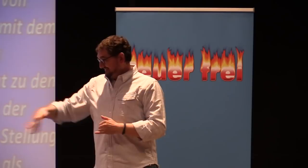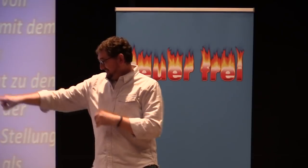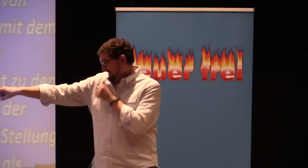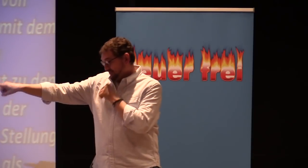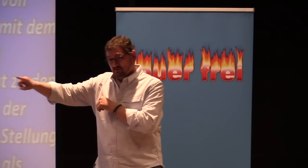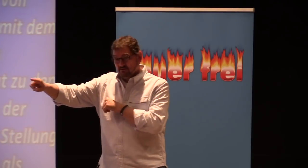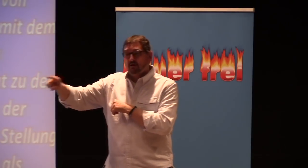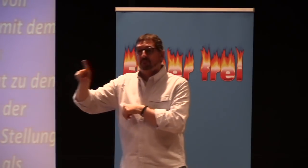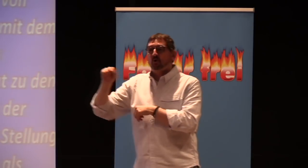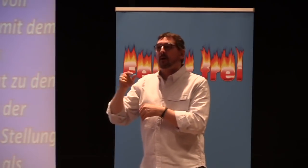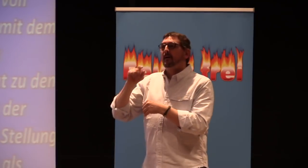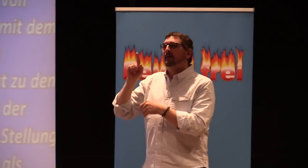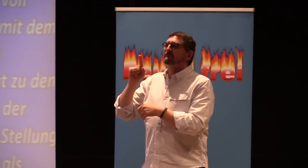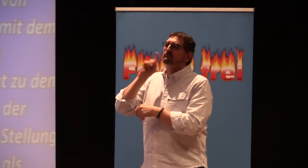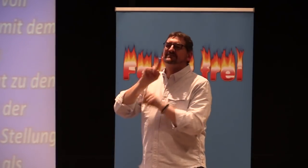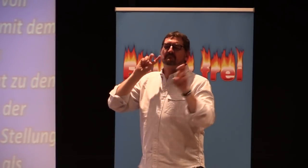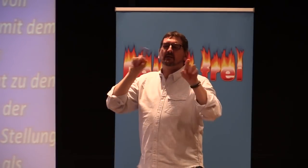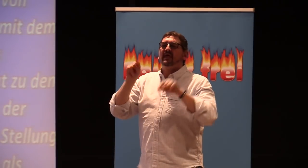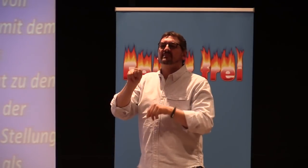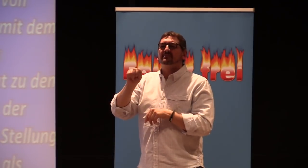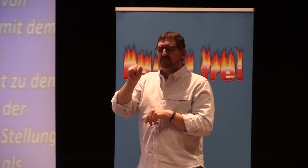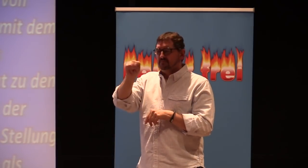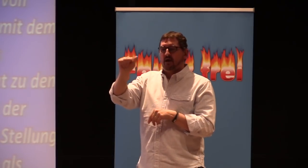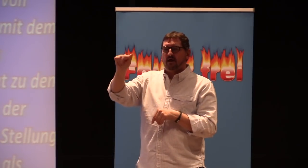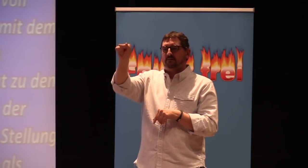dunkel wurde. Und die heutige Generation,